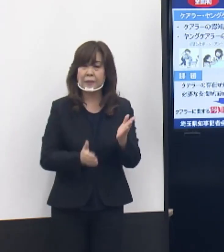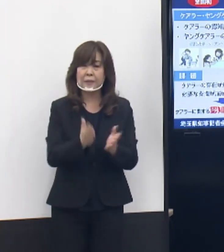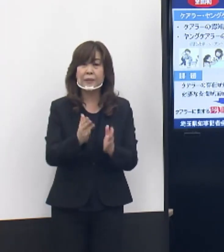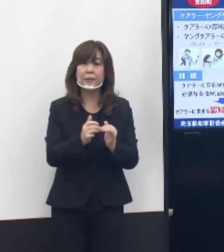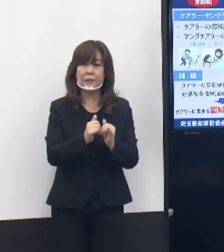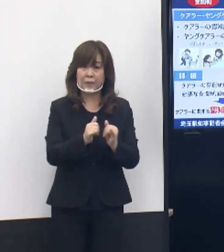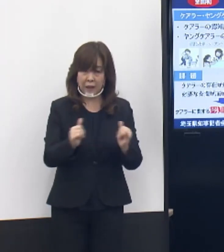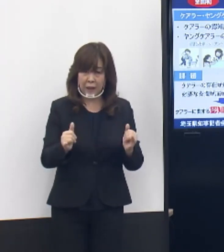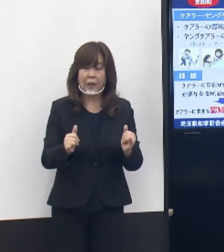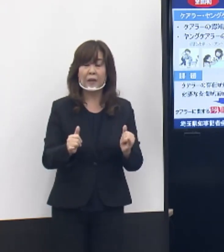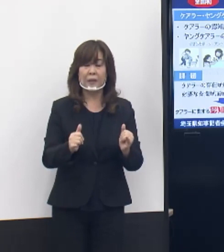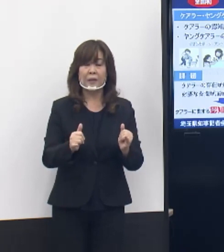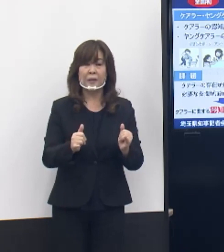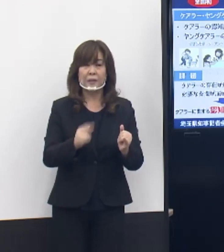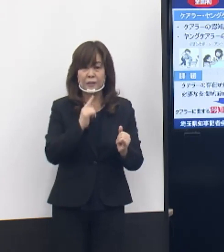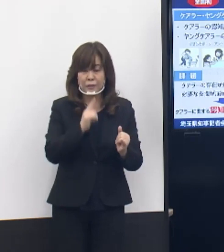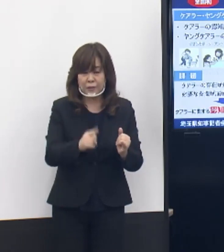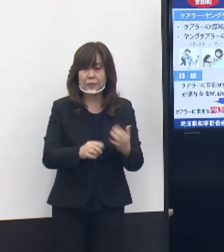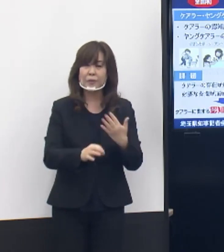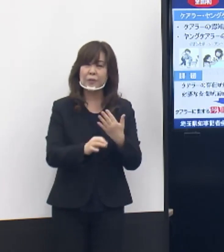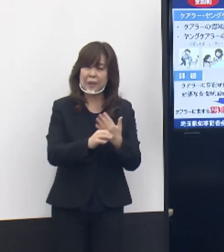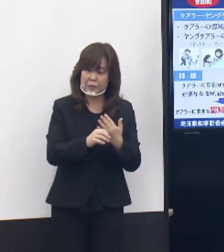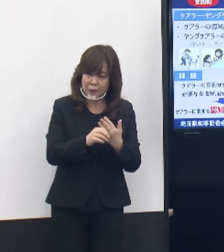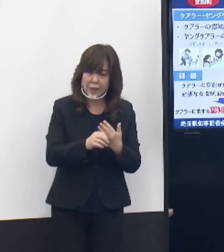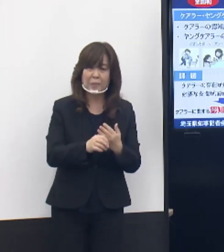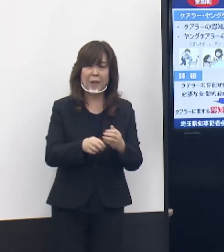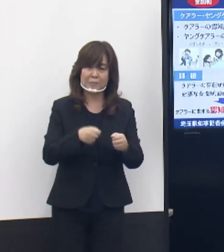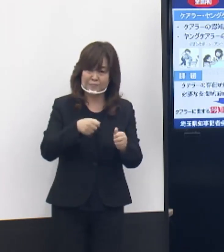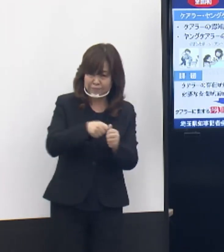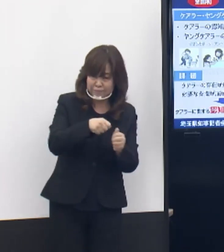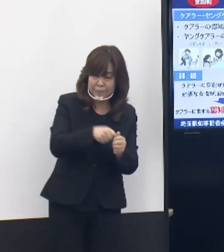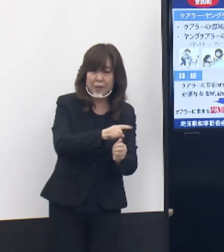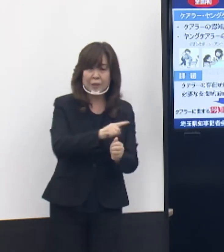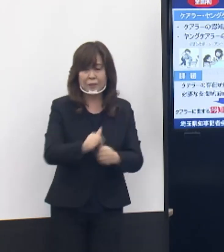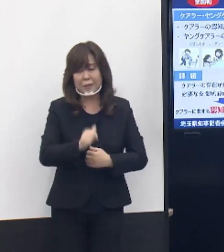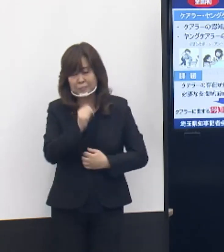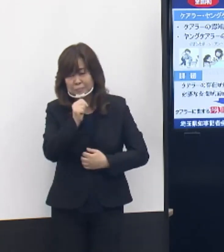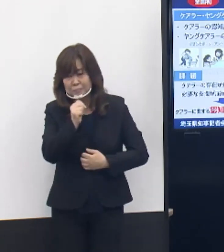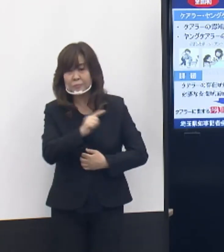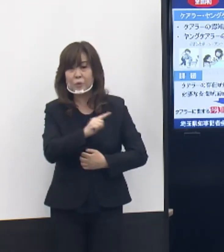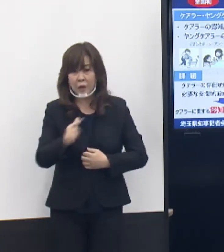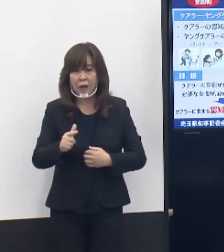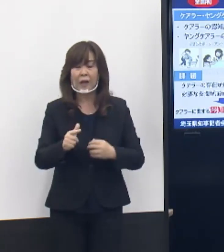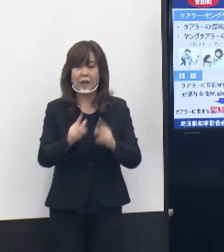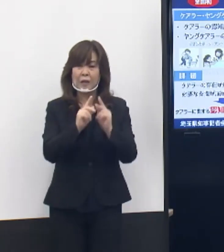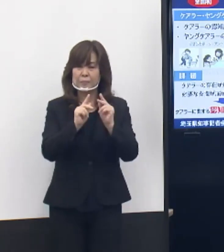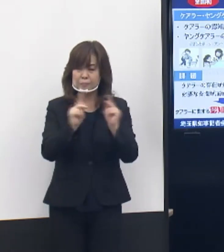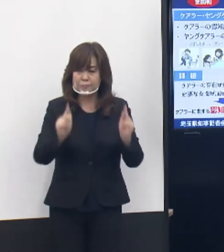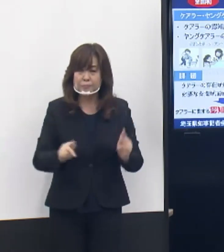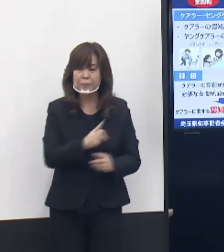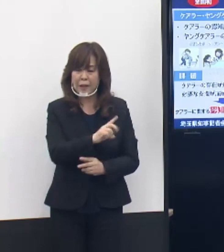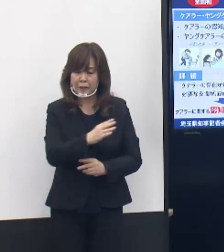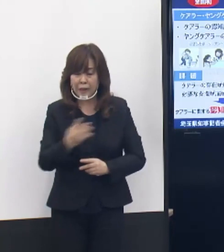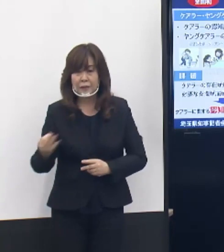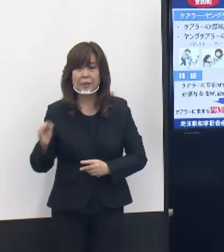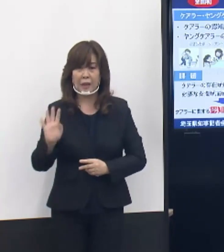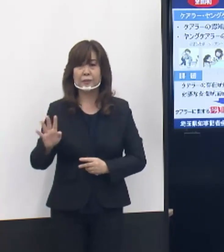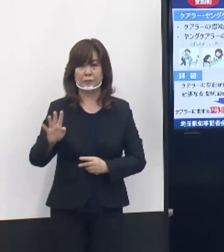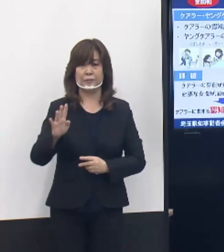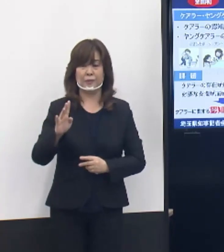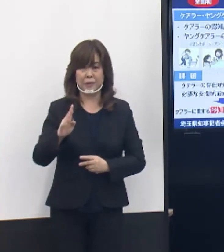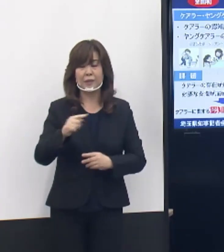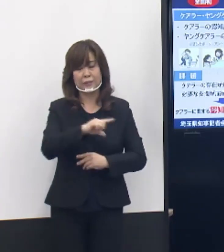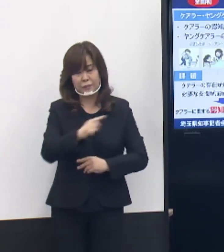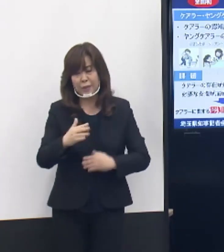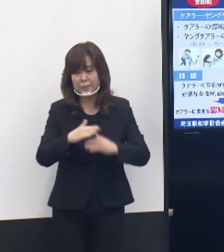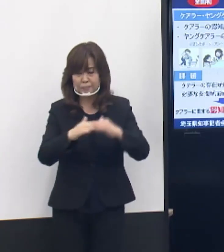例えばその DV の問題だとか貧困の問題だとか介護だとか虐待ネグレットとかいろんな問題がその複雑に絡み合っている部分があって、